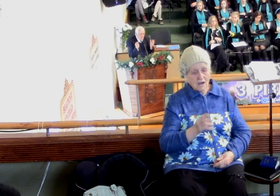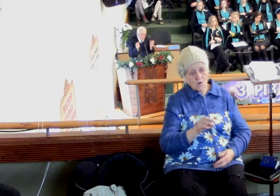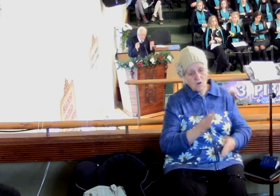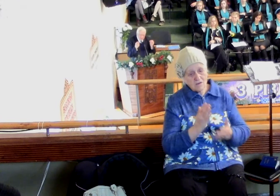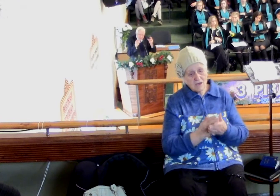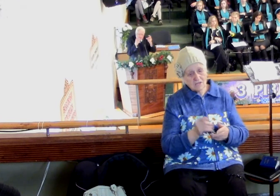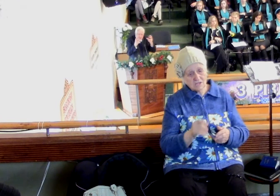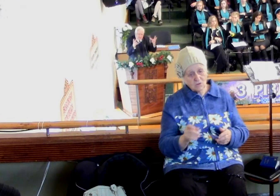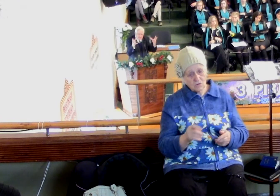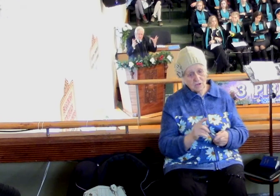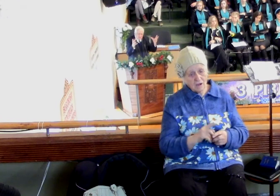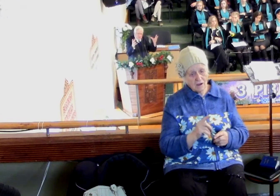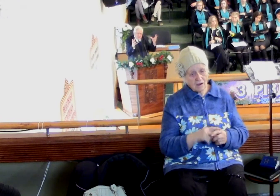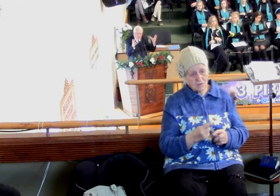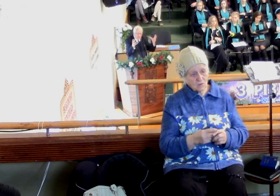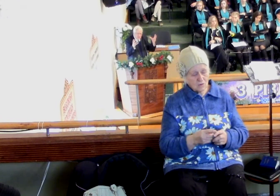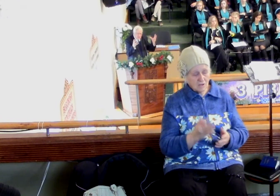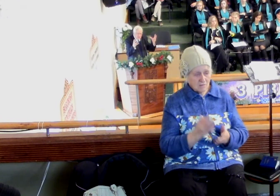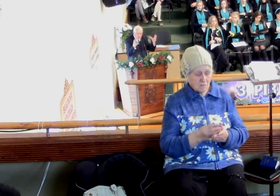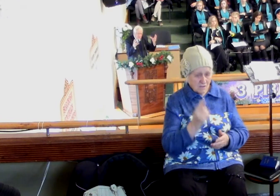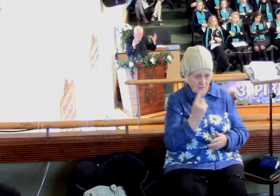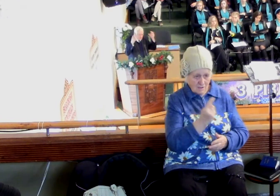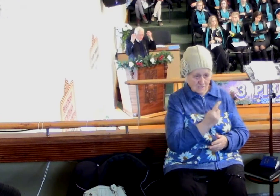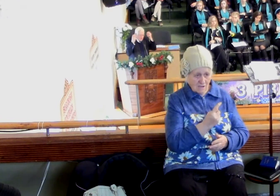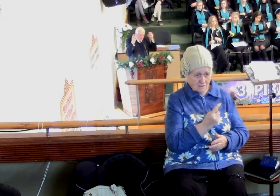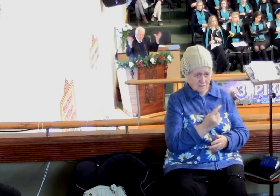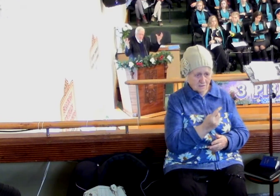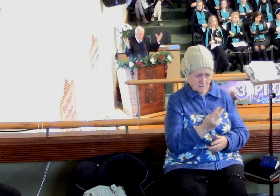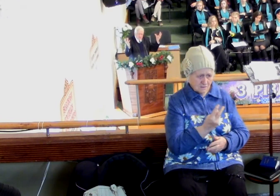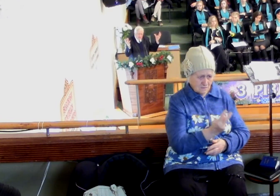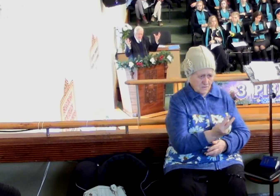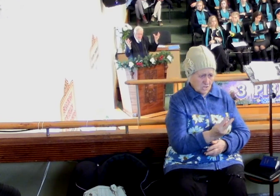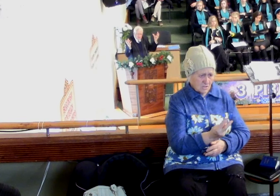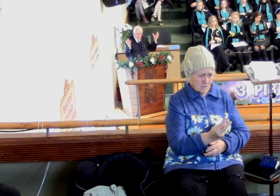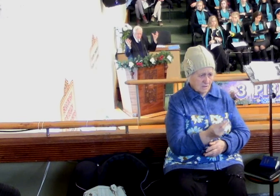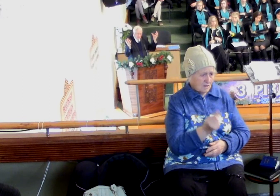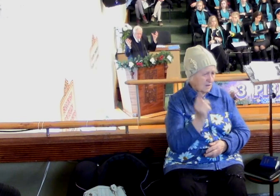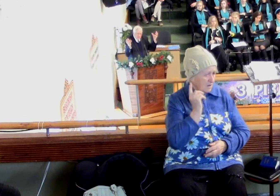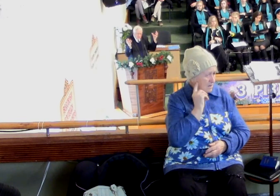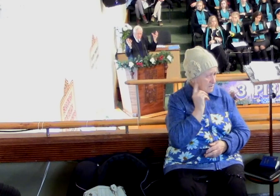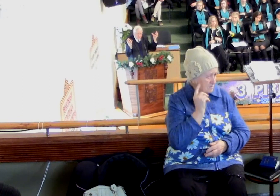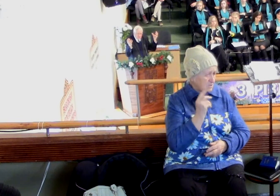люди, которые имеют открытые очи, имеют открытые уши,